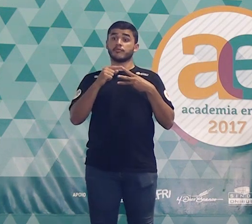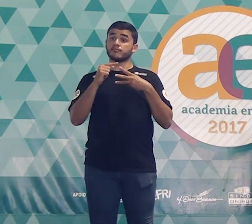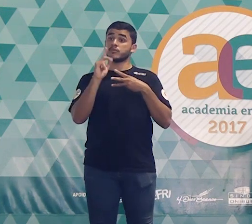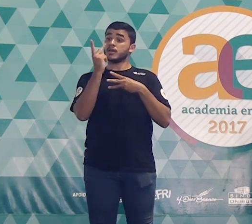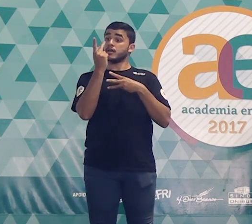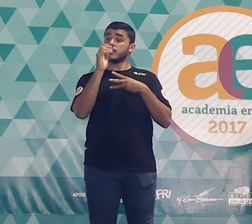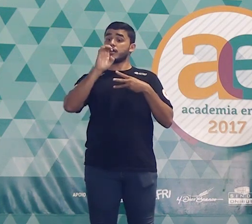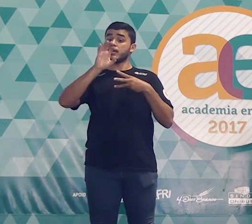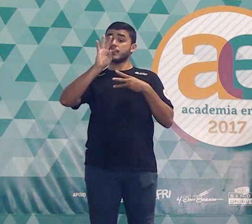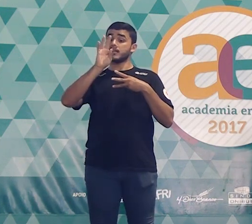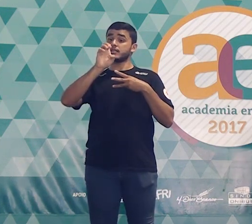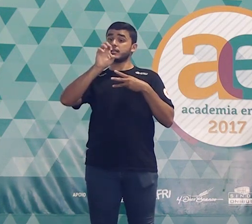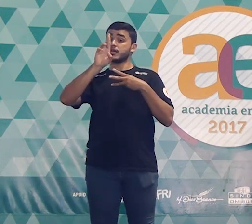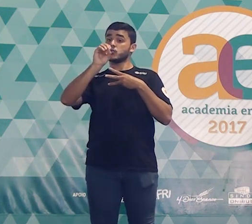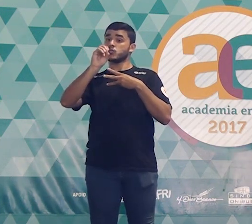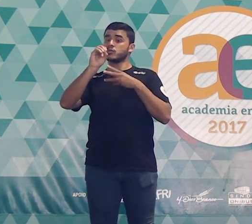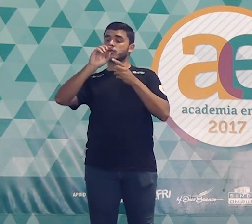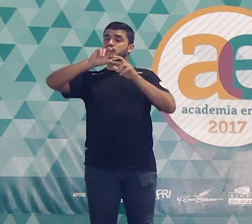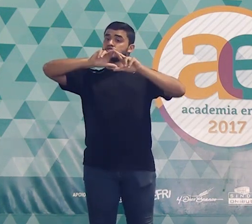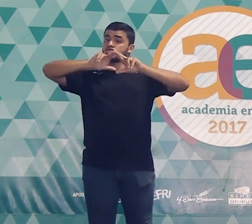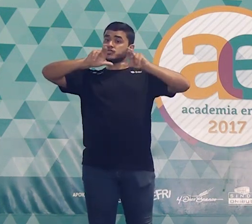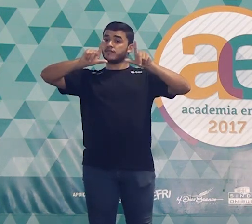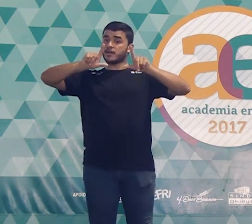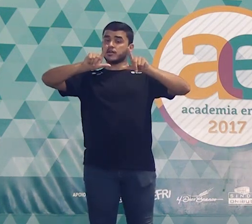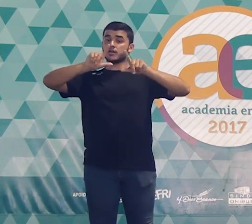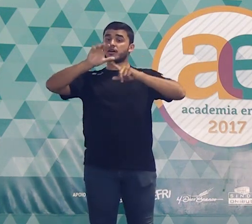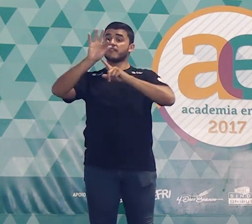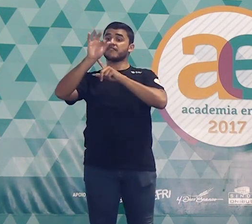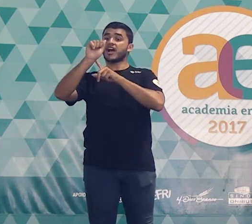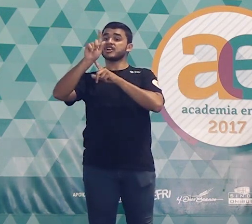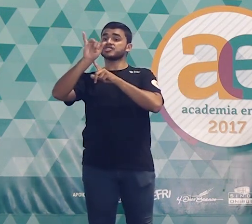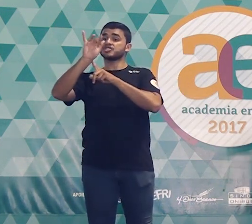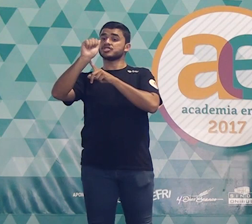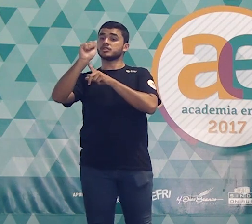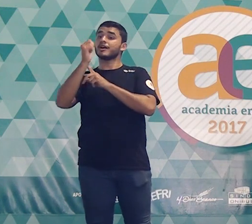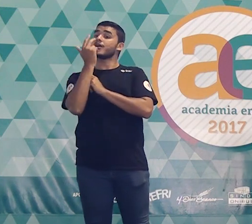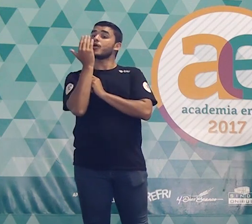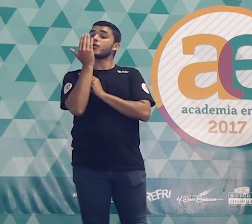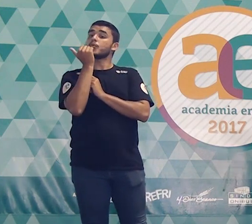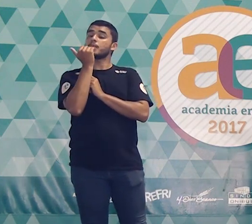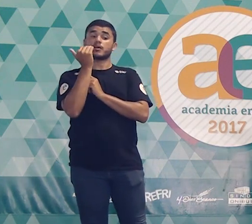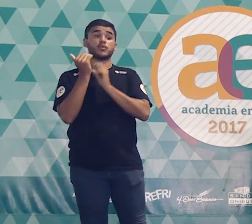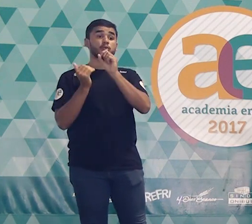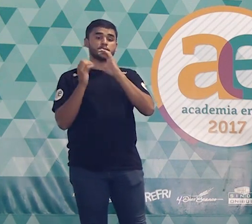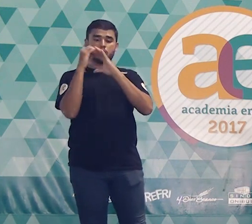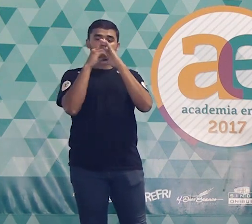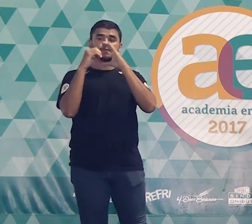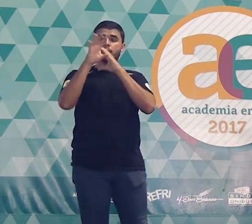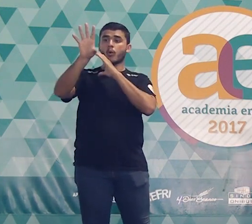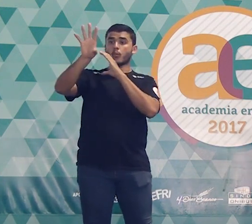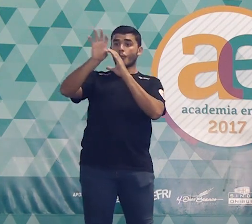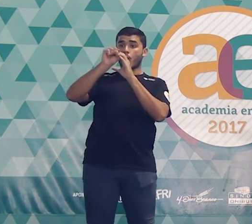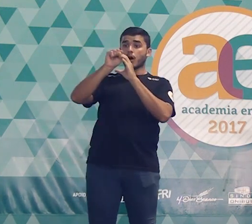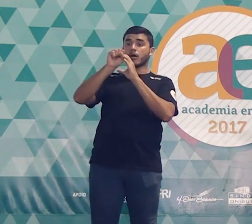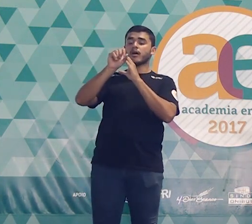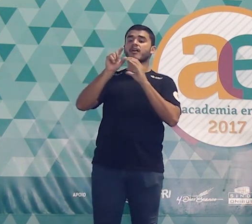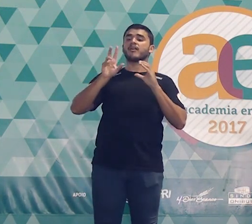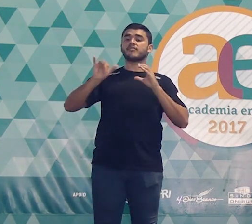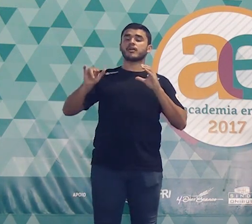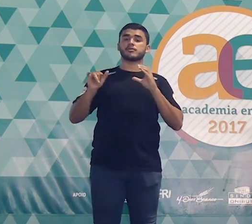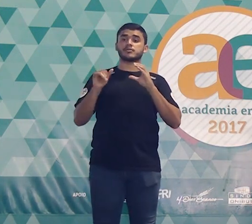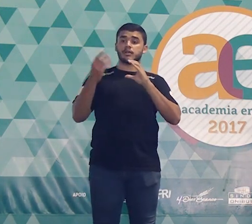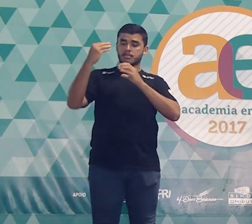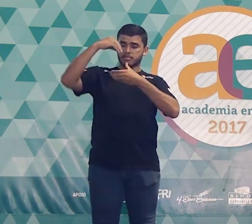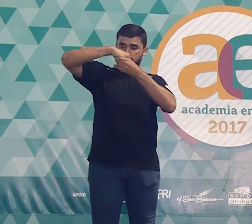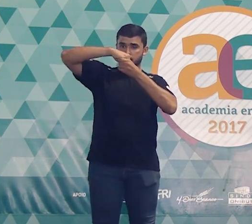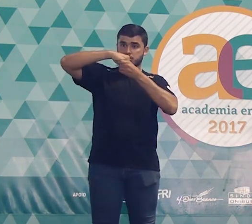é diferente, fagia é comer. Então, heterofagia é quando a célula pega algo de fora dela,